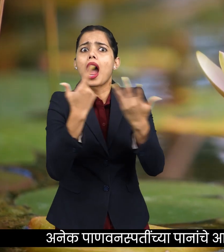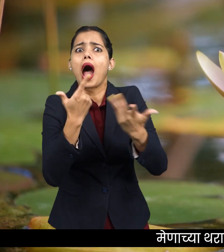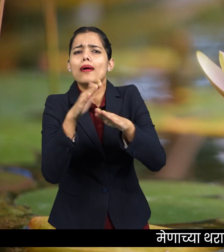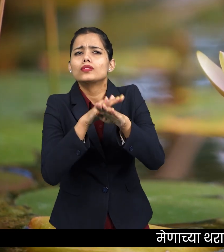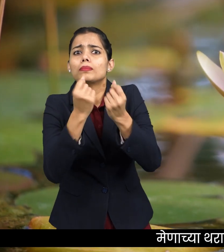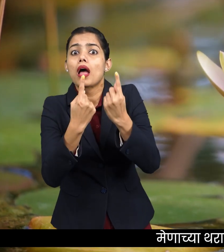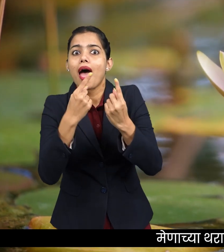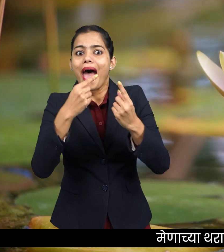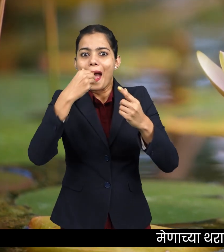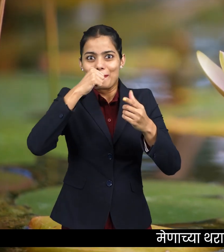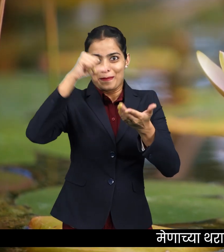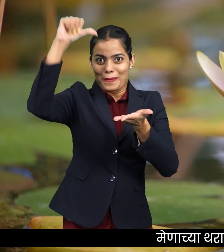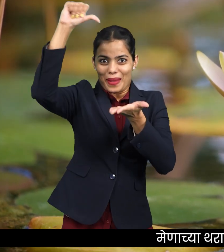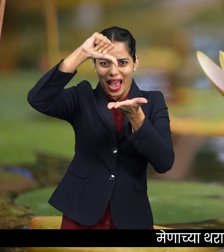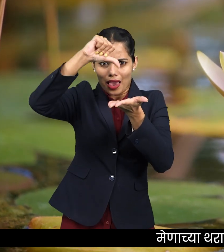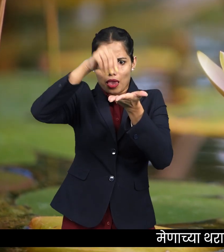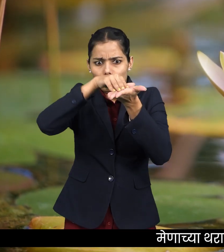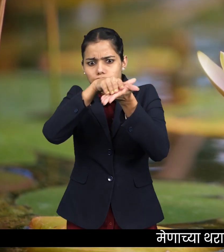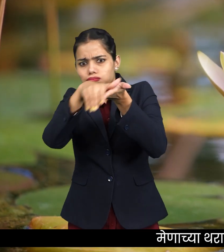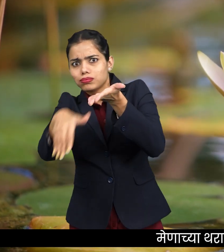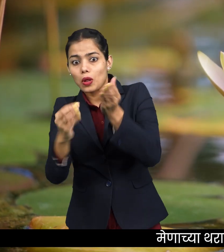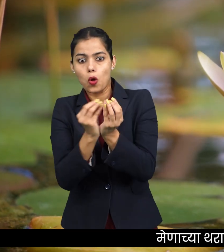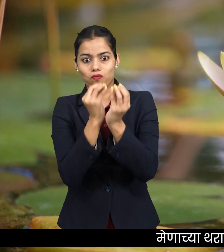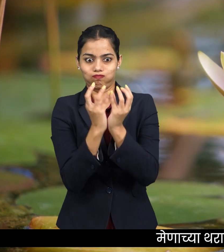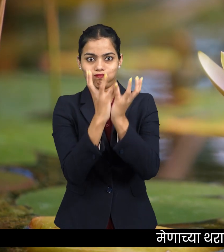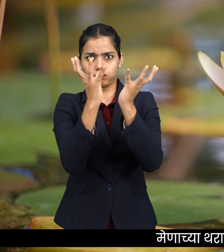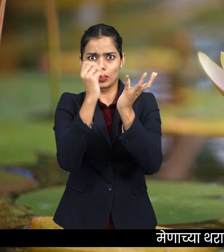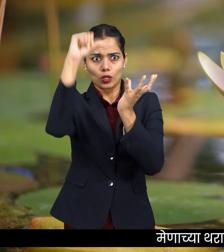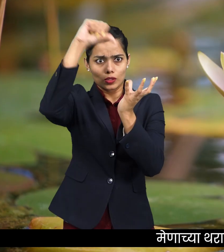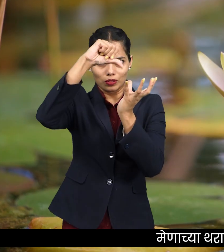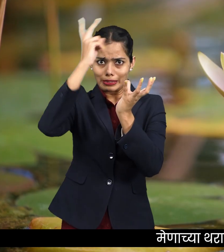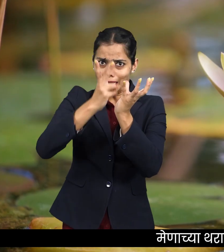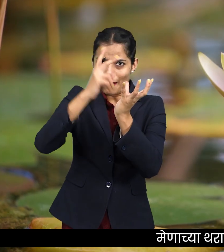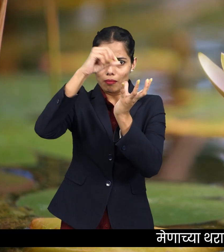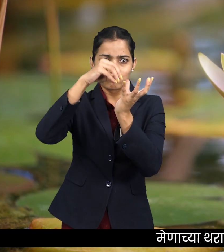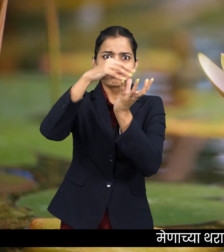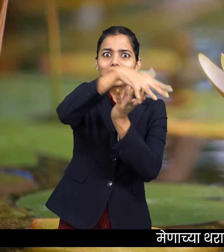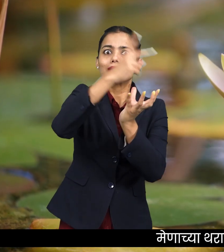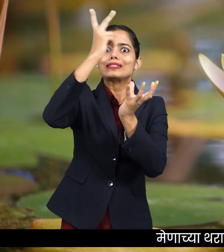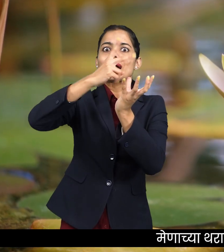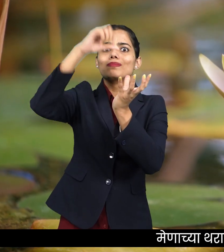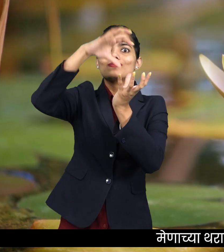टाळण्यासाठी मेणाच्या थराने बनलेले आणि झाकलेले असतात.